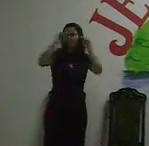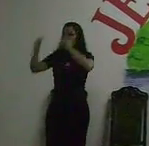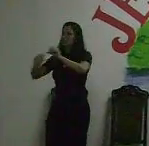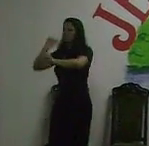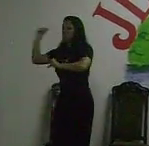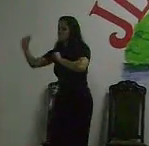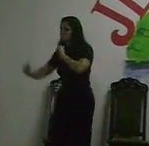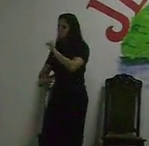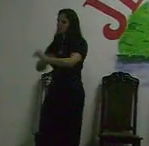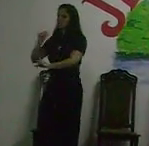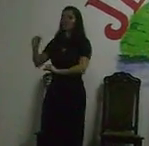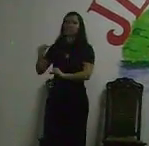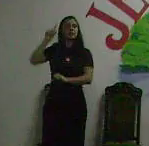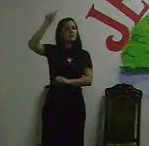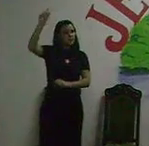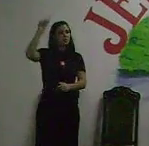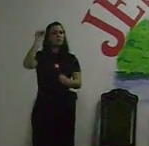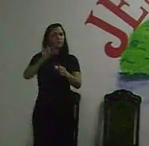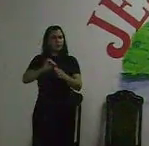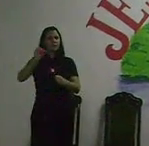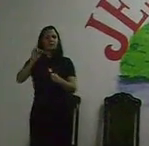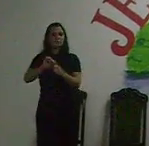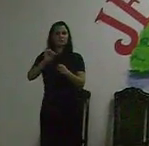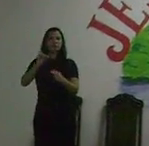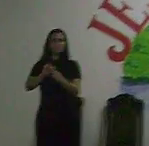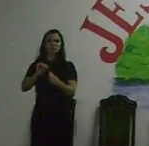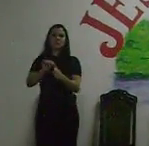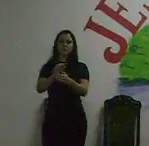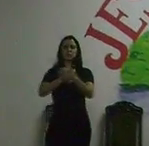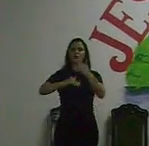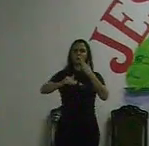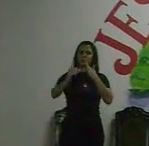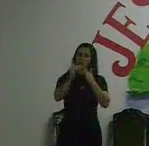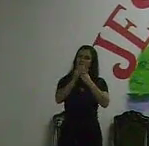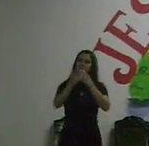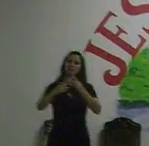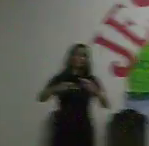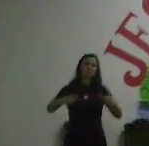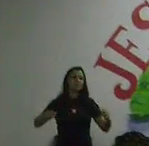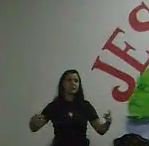a palavra! Ele vai!